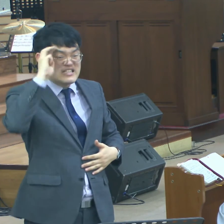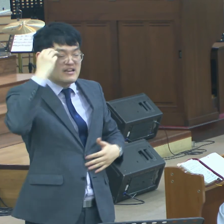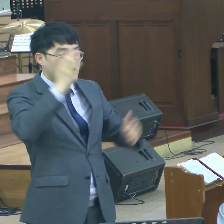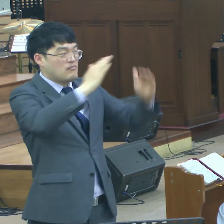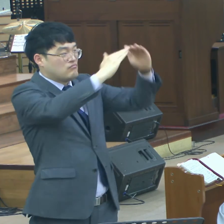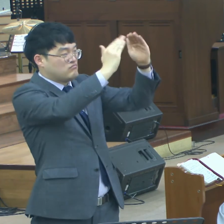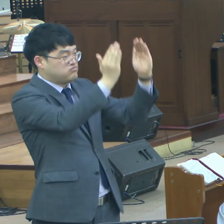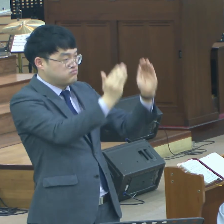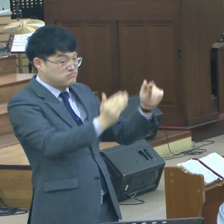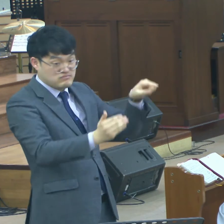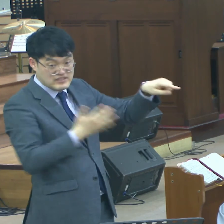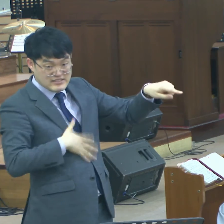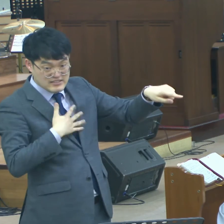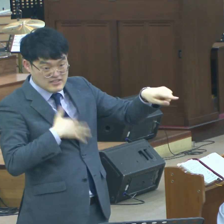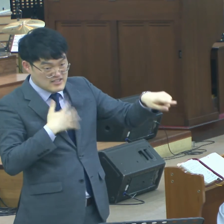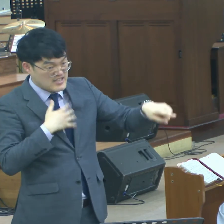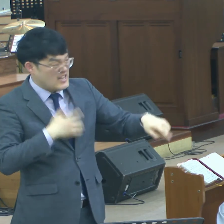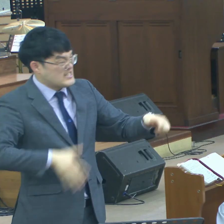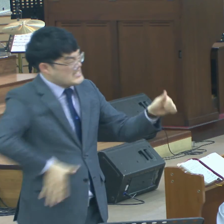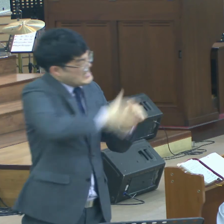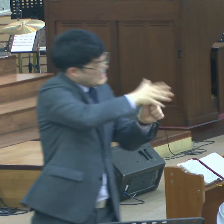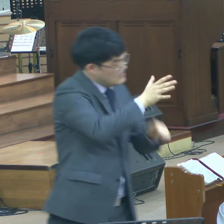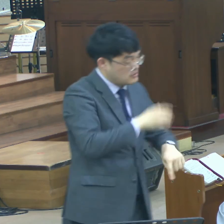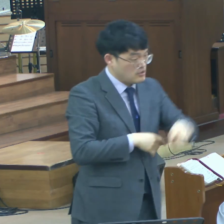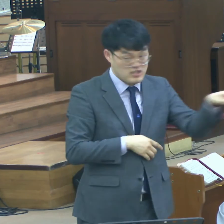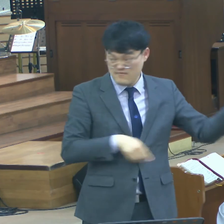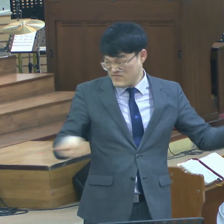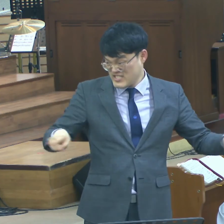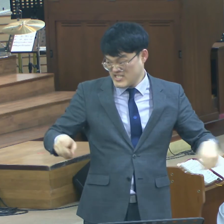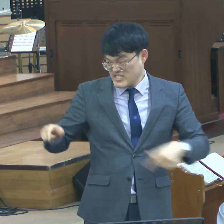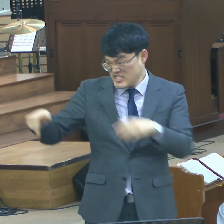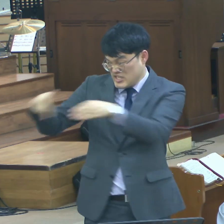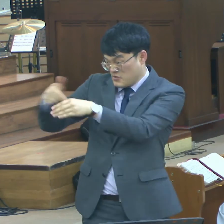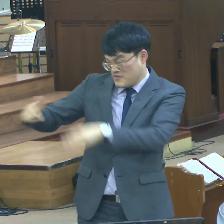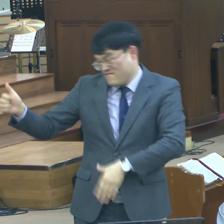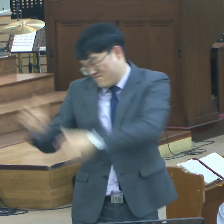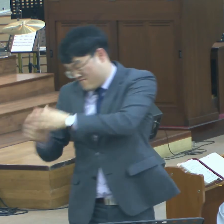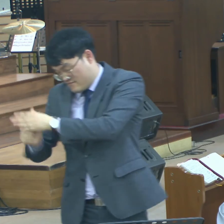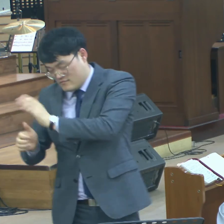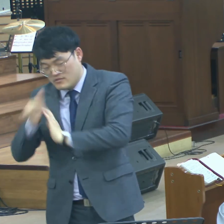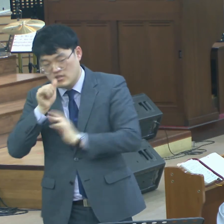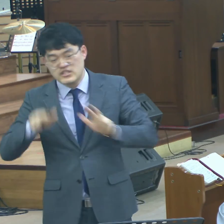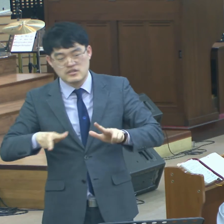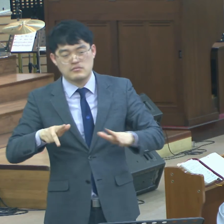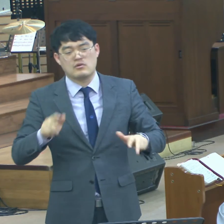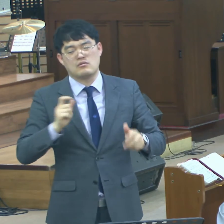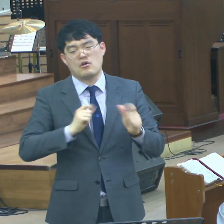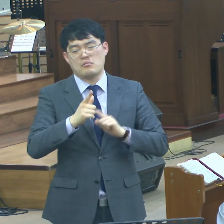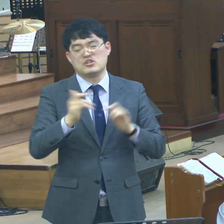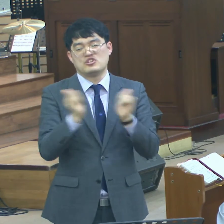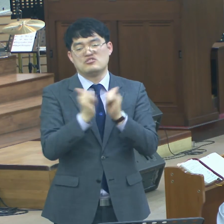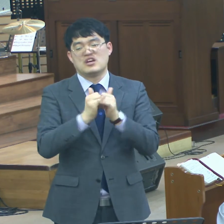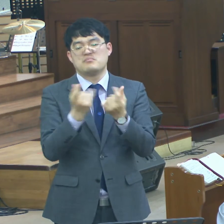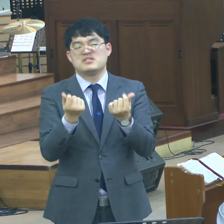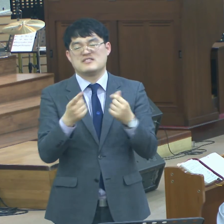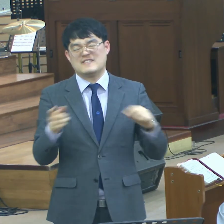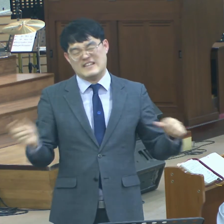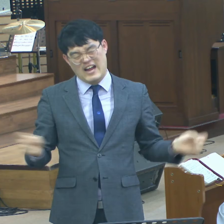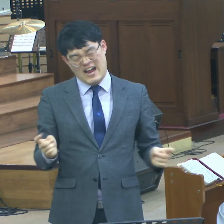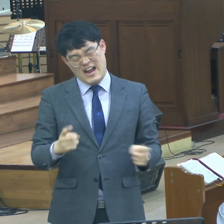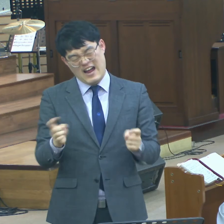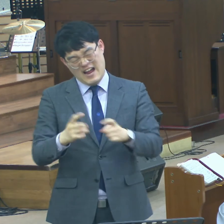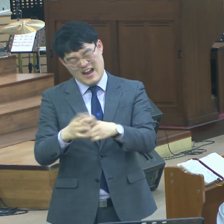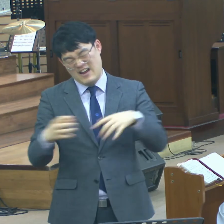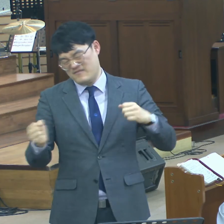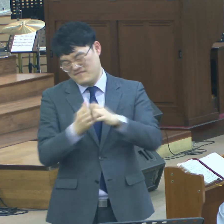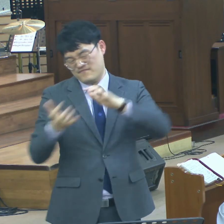터져나오면서 평화로웠던 네덜란드가 요동치기 시작했습니다. 이 일촉즉발의 상황에서 개신교